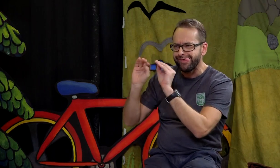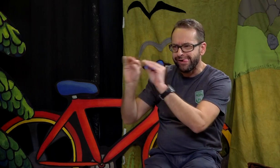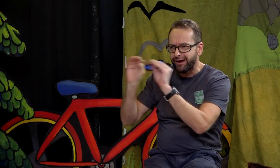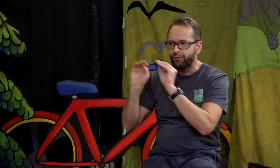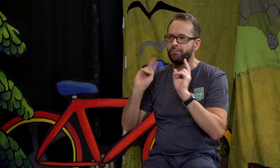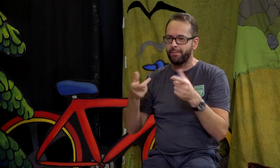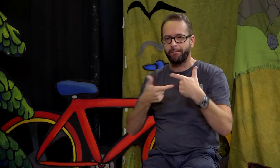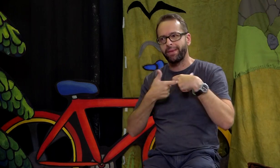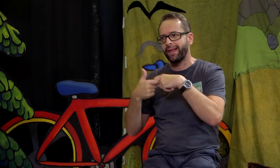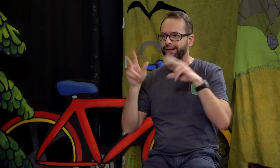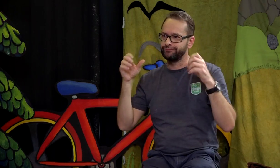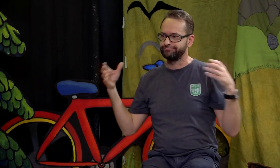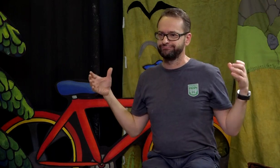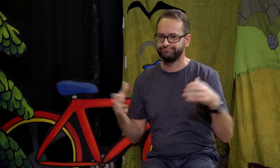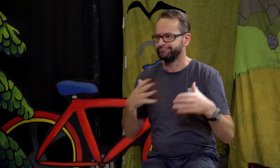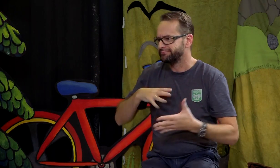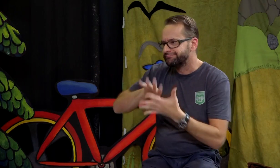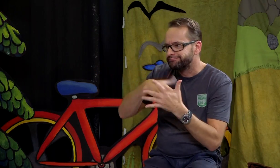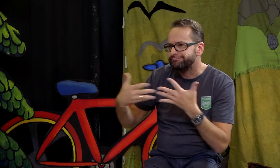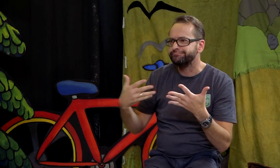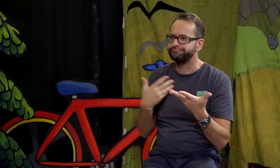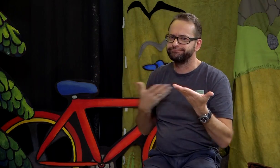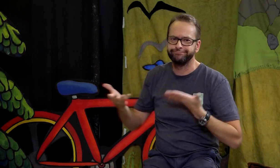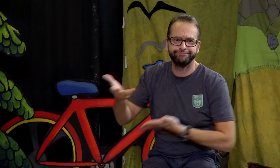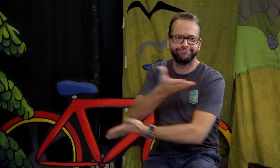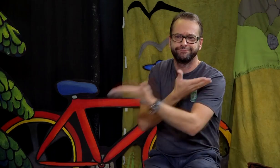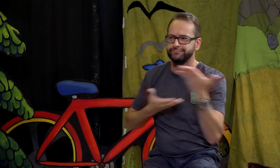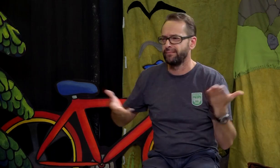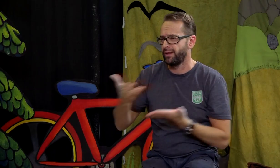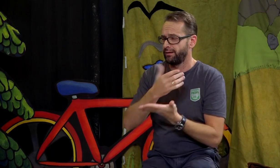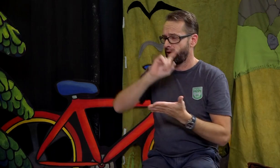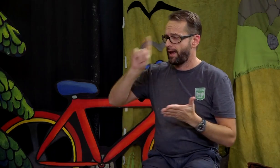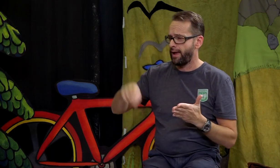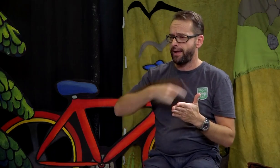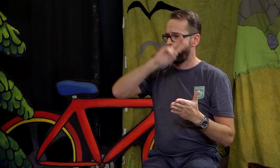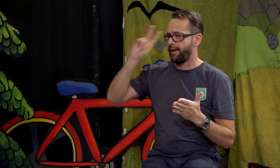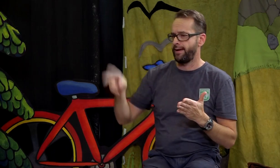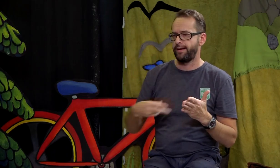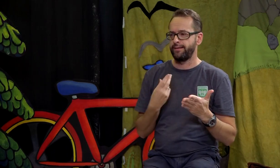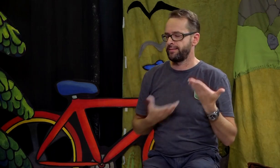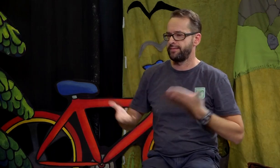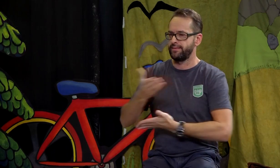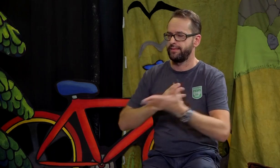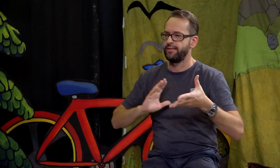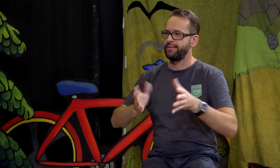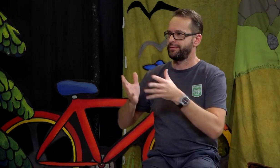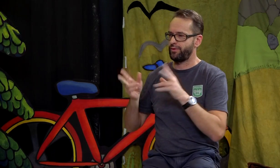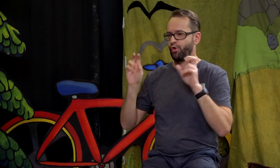heitä ja me elimme kuin perhe yhdessä. Olimme paljon yhdessä, 2 vuotta siinä aikaa